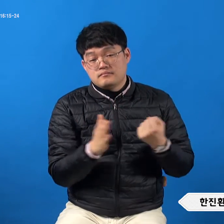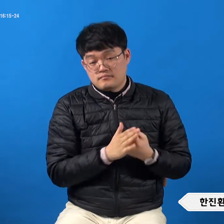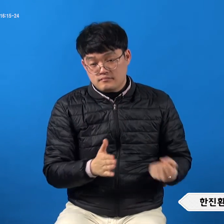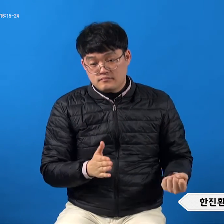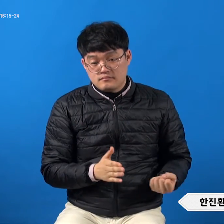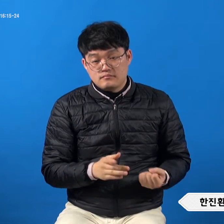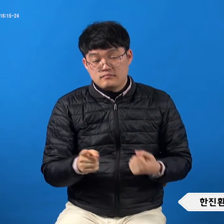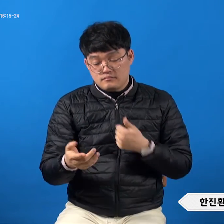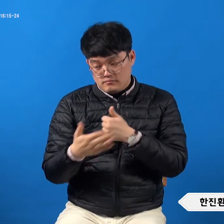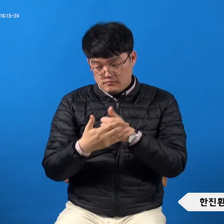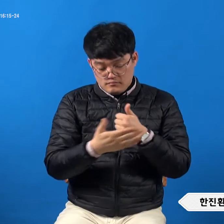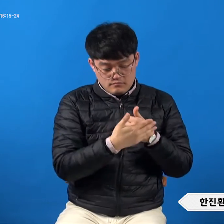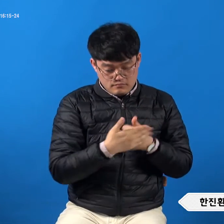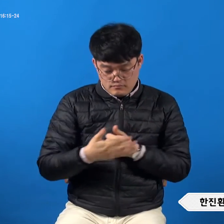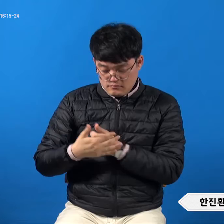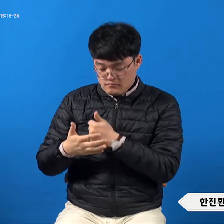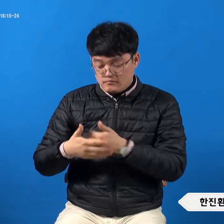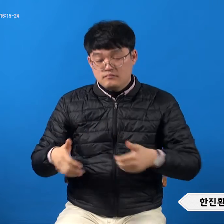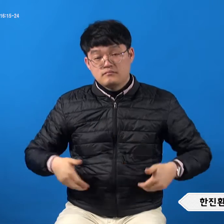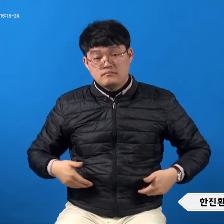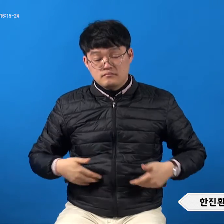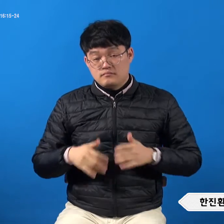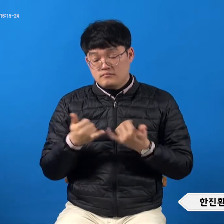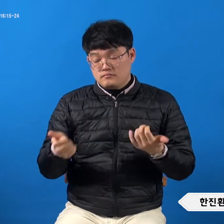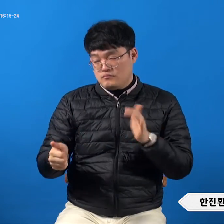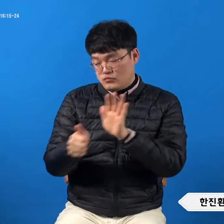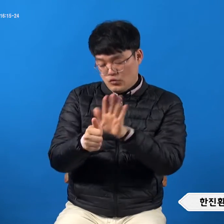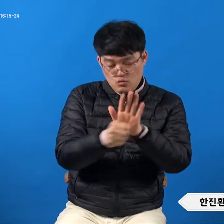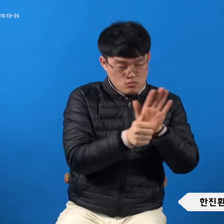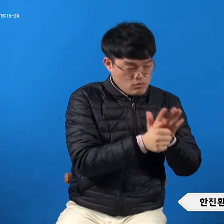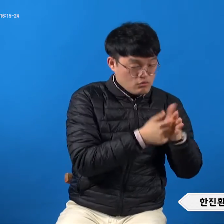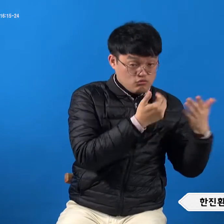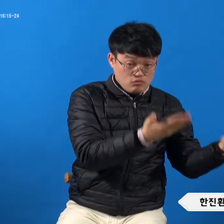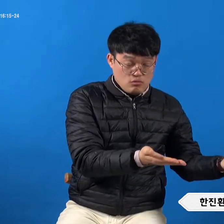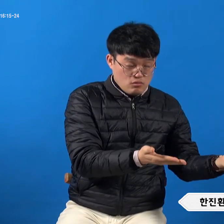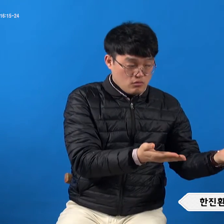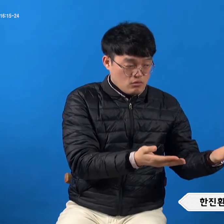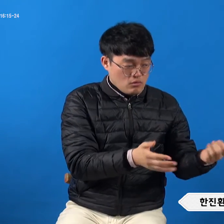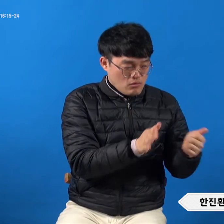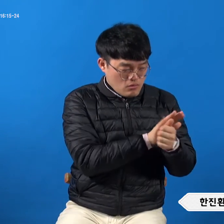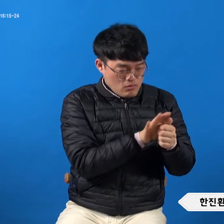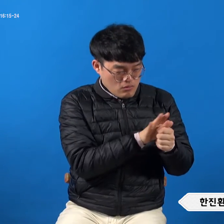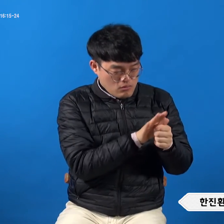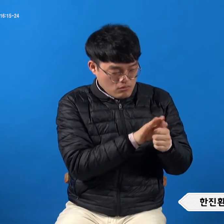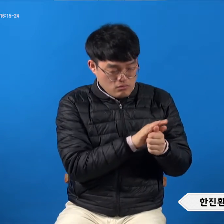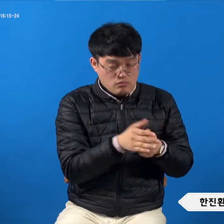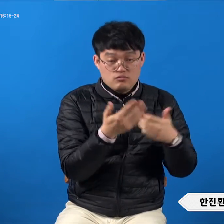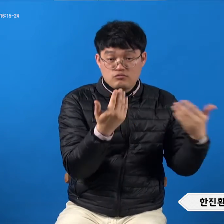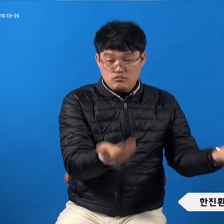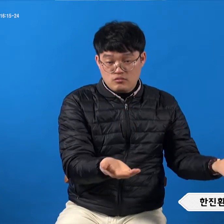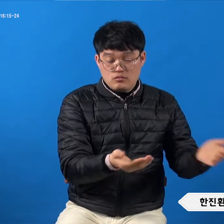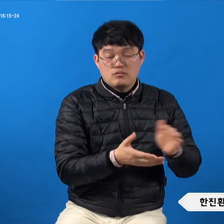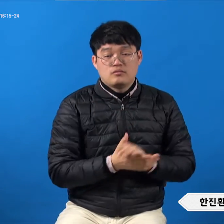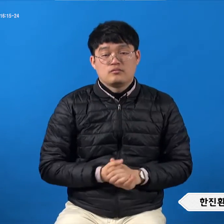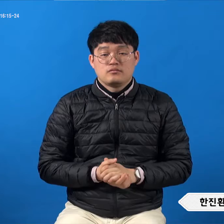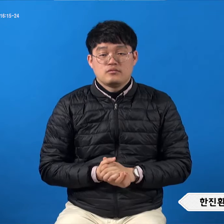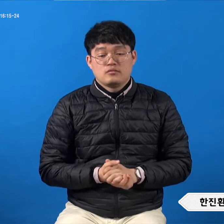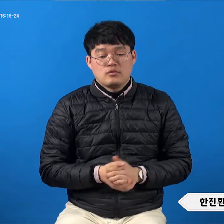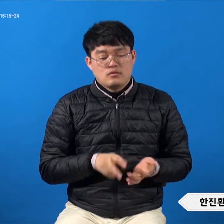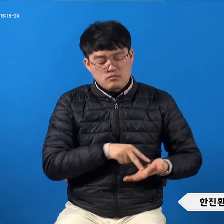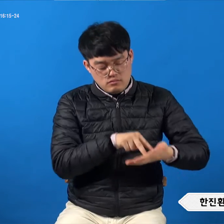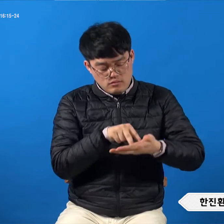그래서 도움이 필요한 사람은 도움을 주고, 또 위로가 필요한 사람에게는 위로의 손길을